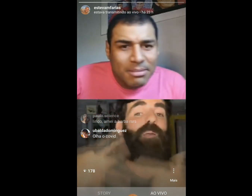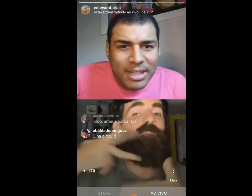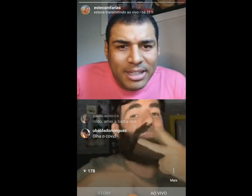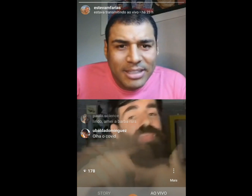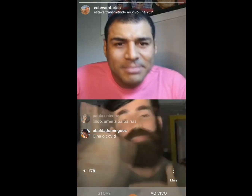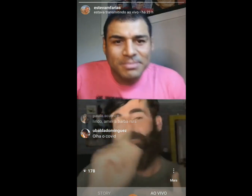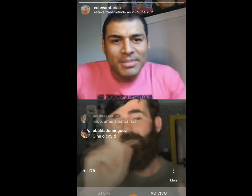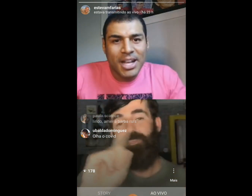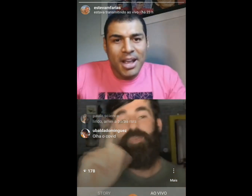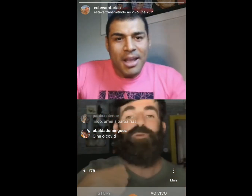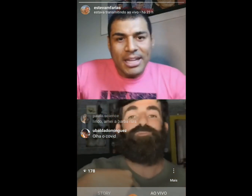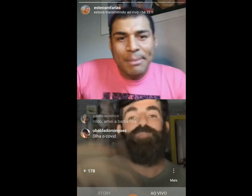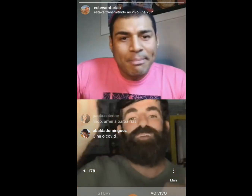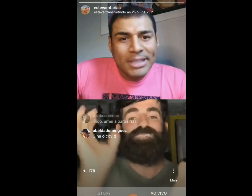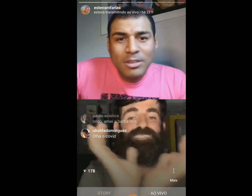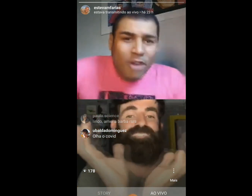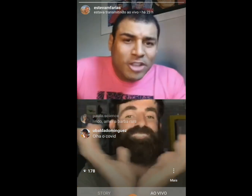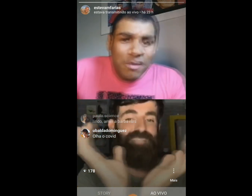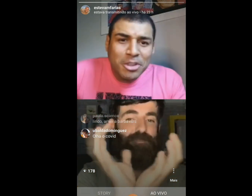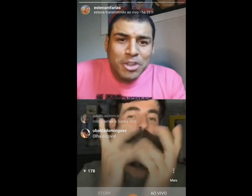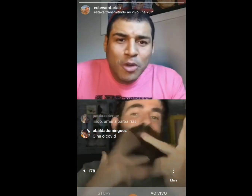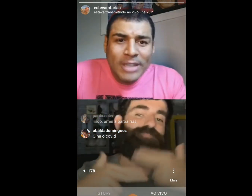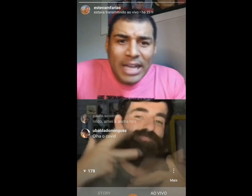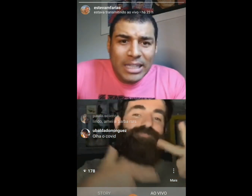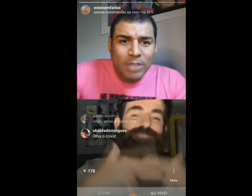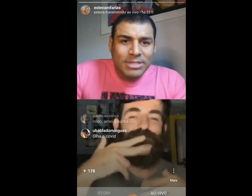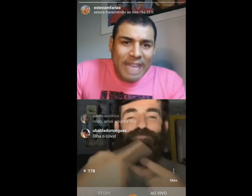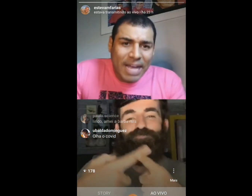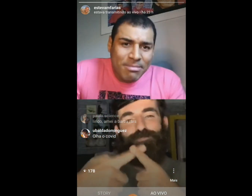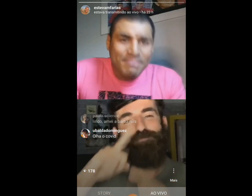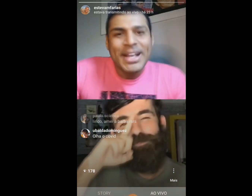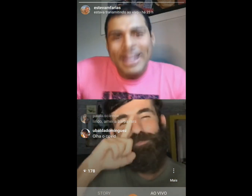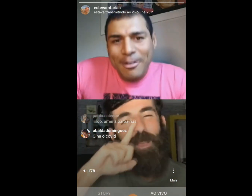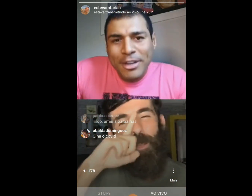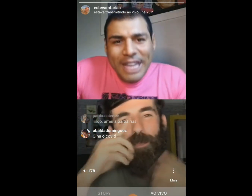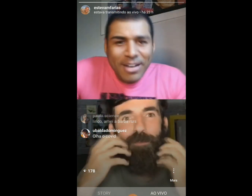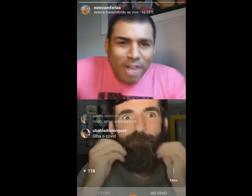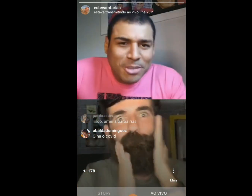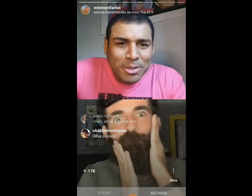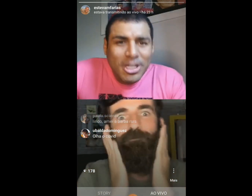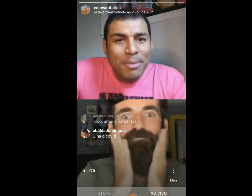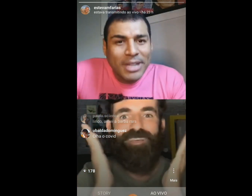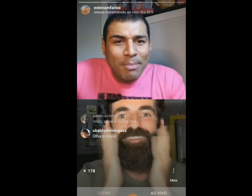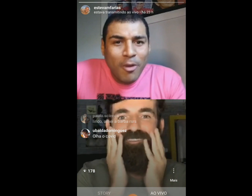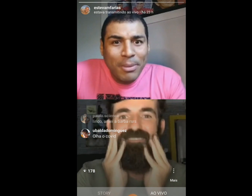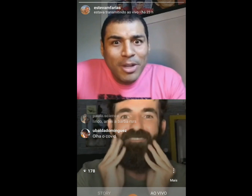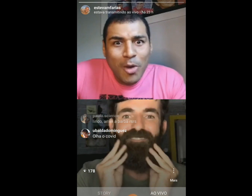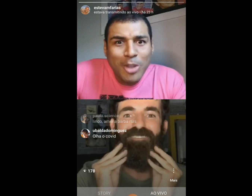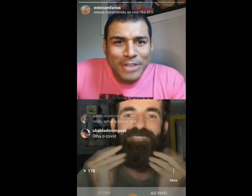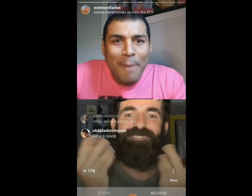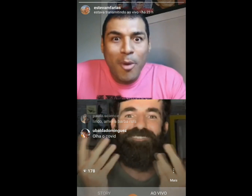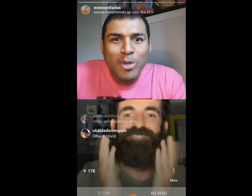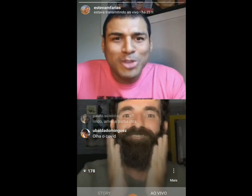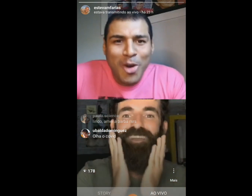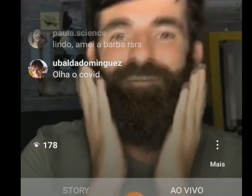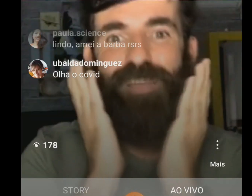eu evito cortar, sabe? Porque eu tenho medo de ser perigoso ficar com um lado diferente do outro.